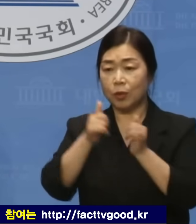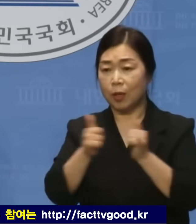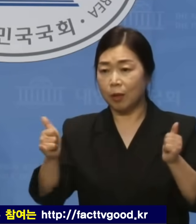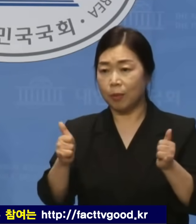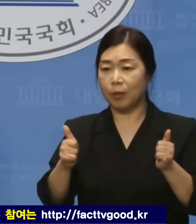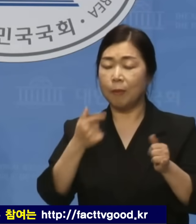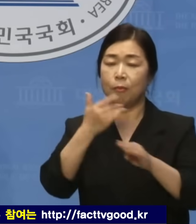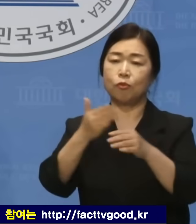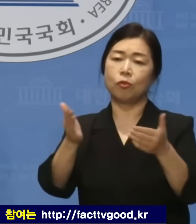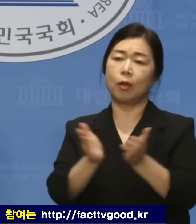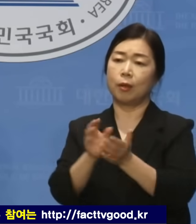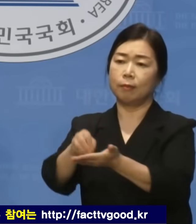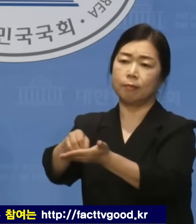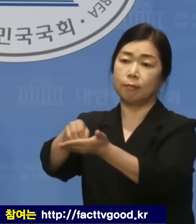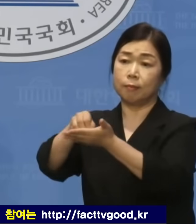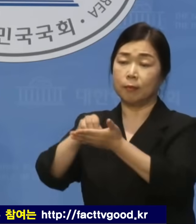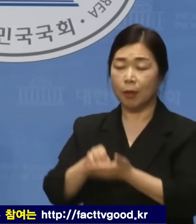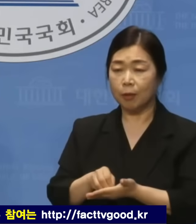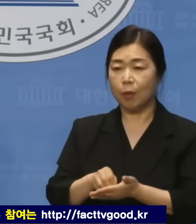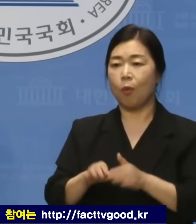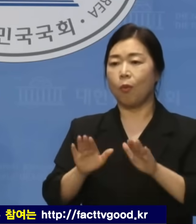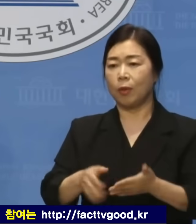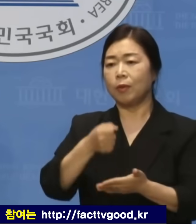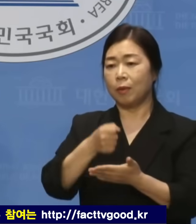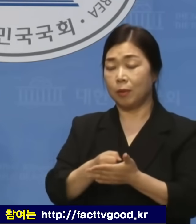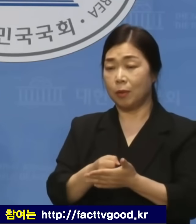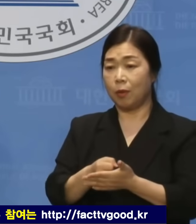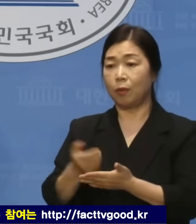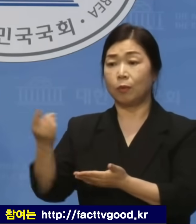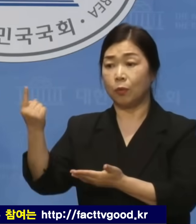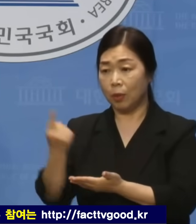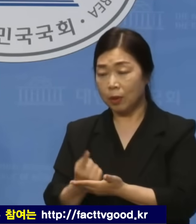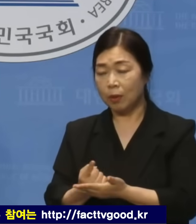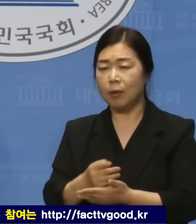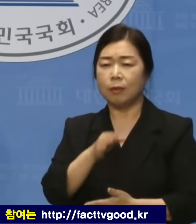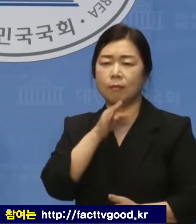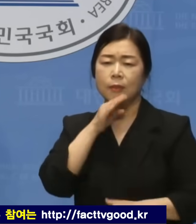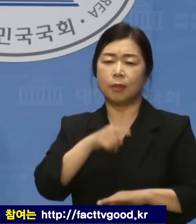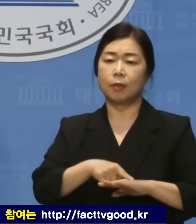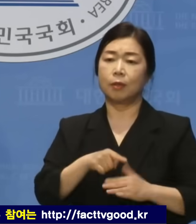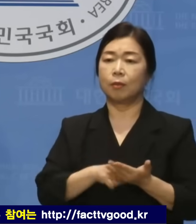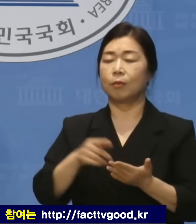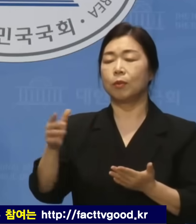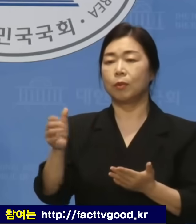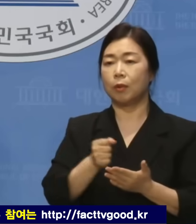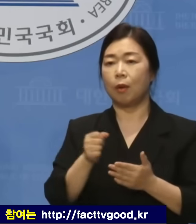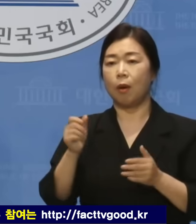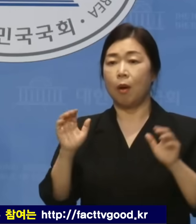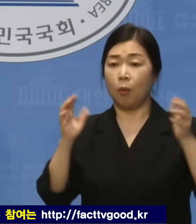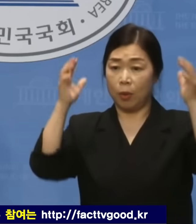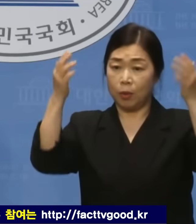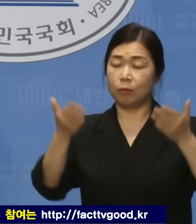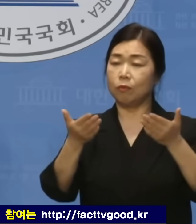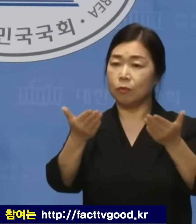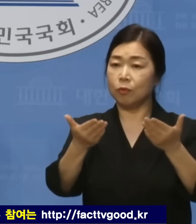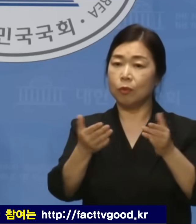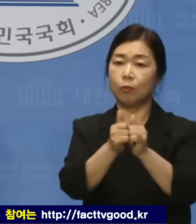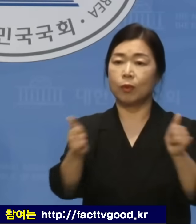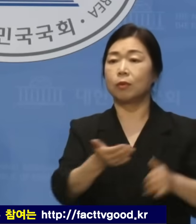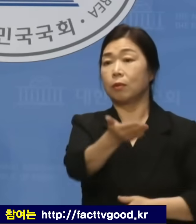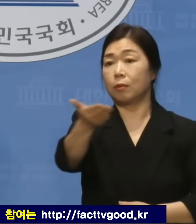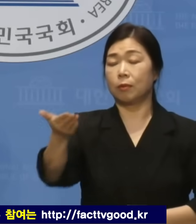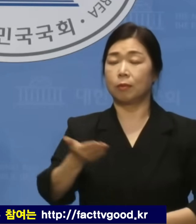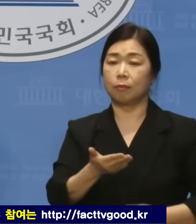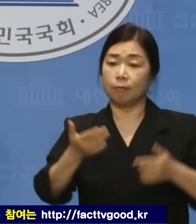더불어민주당에 힘을 보태기 위해서 오늘 입당한 것을 진심으로 환영하고 국민 여러분들께서도